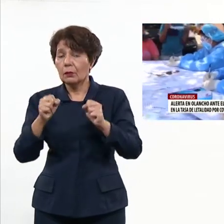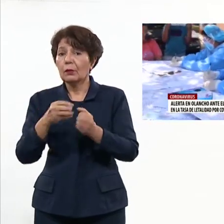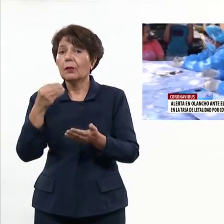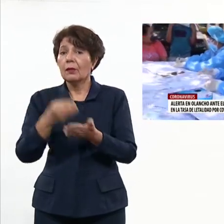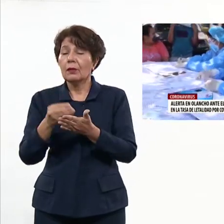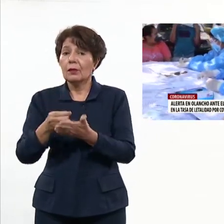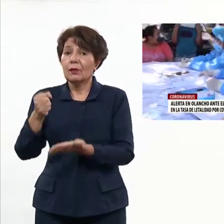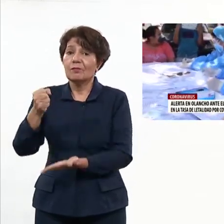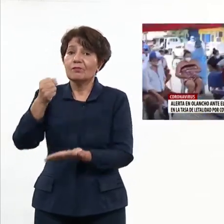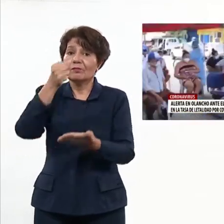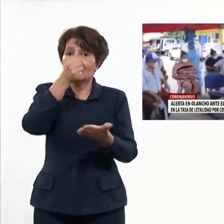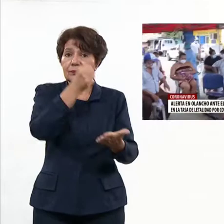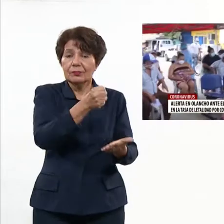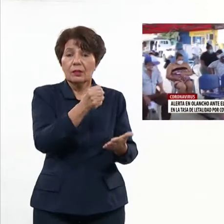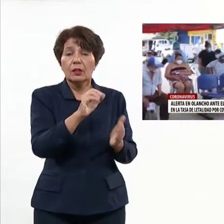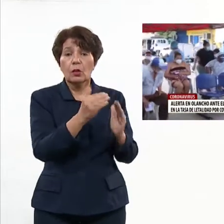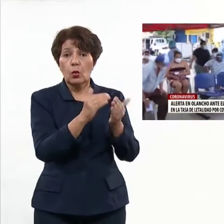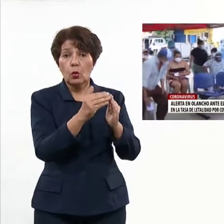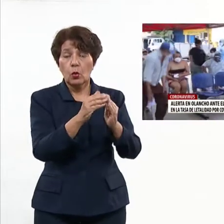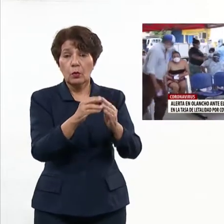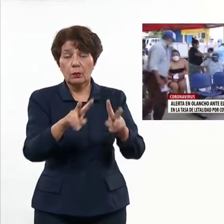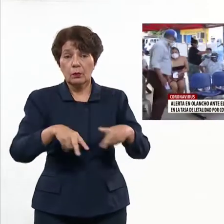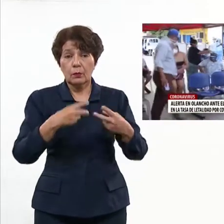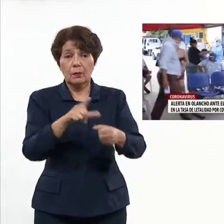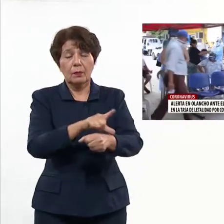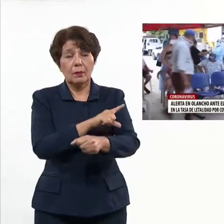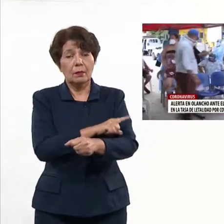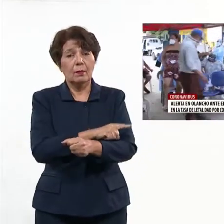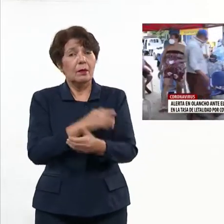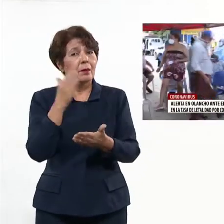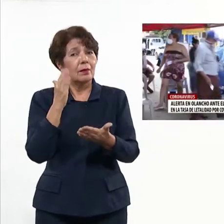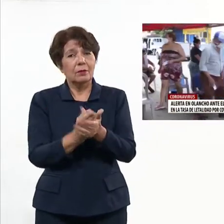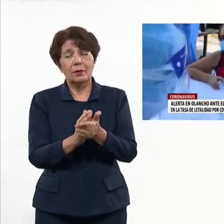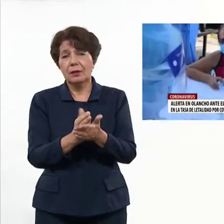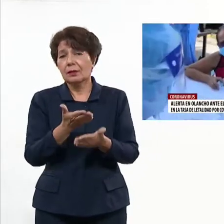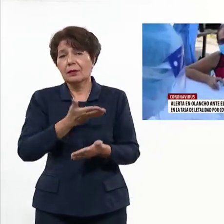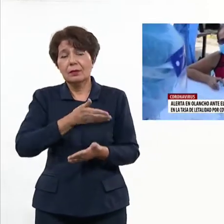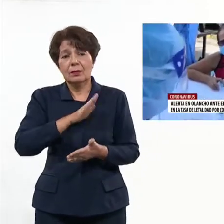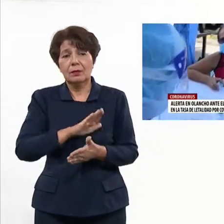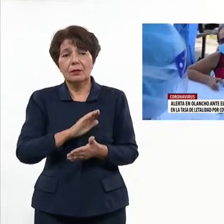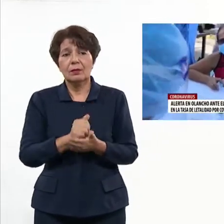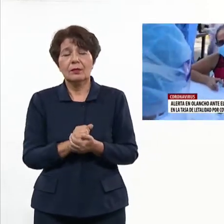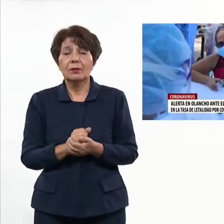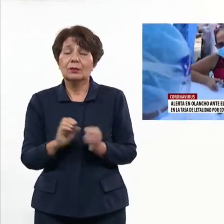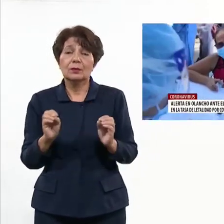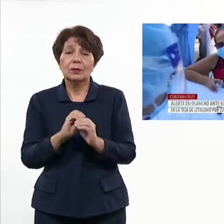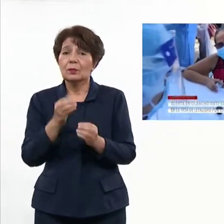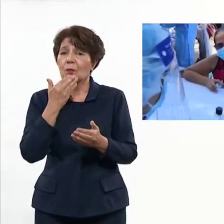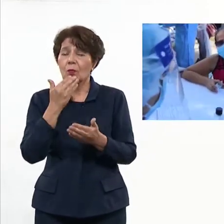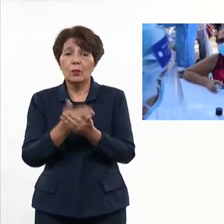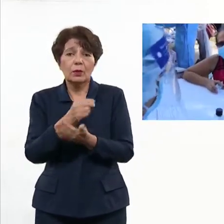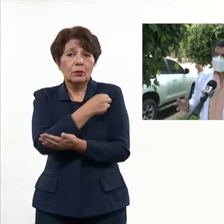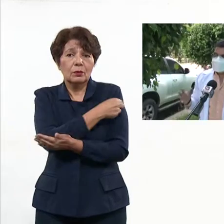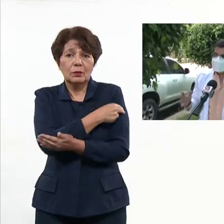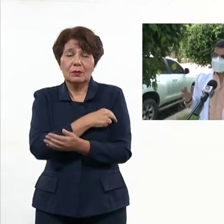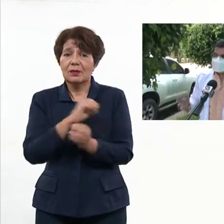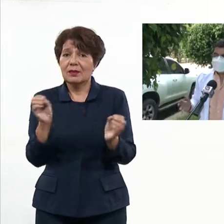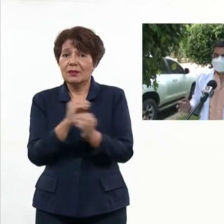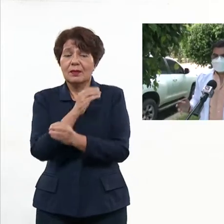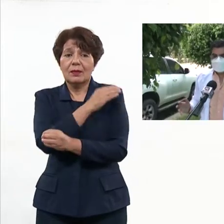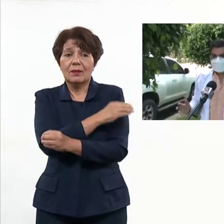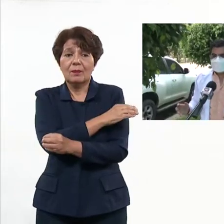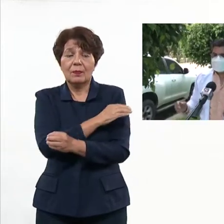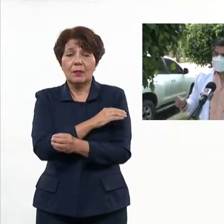presupuesto en el área rural para evitar más muertes por no contar con un buen sistema sanitario hay una estructura ya